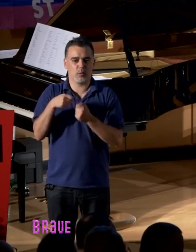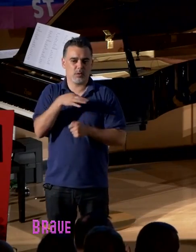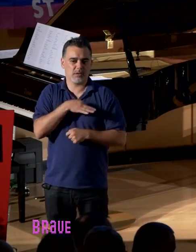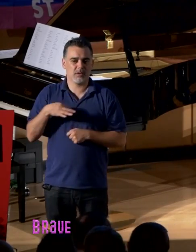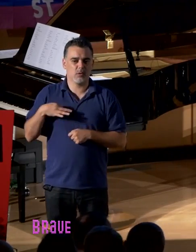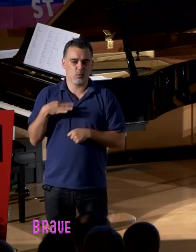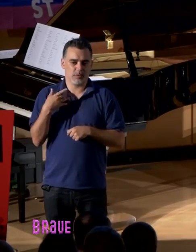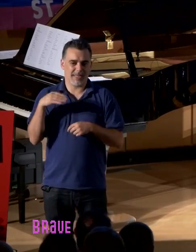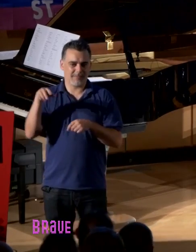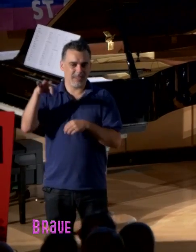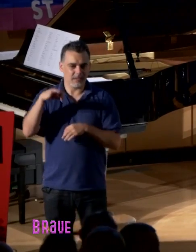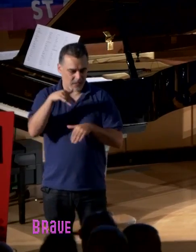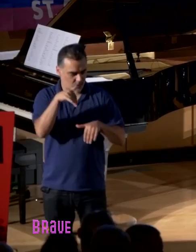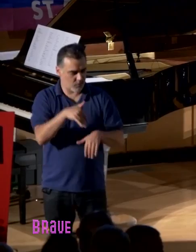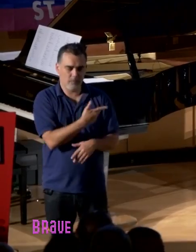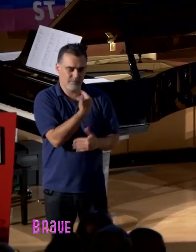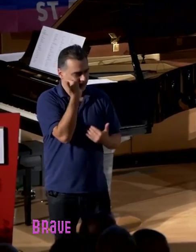bitteschön.